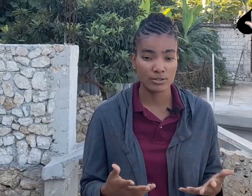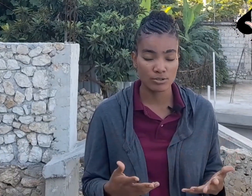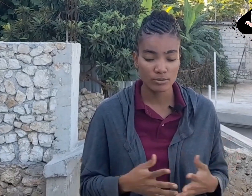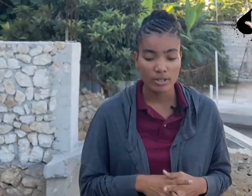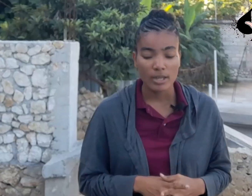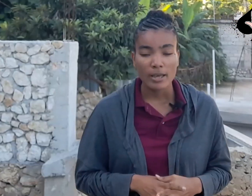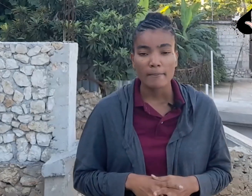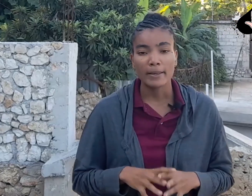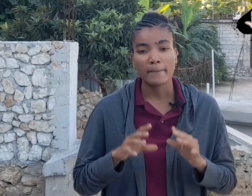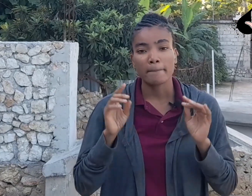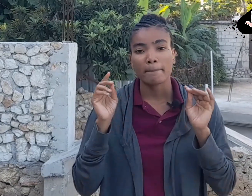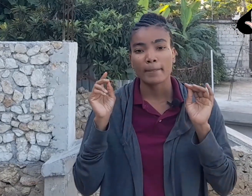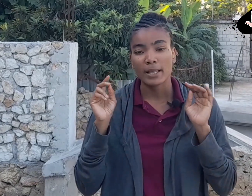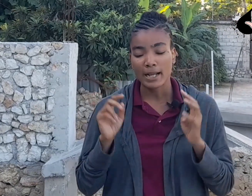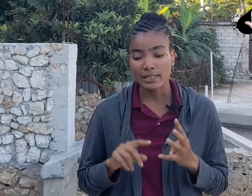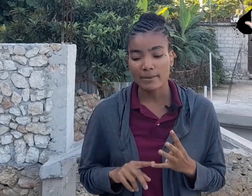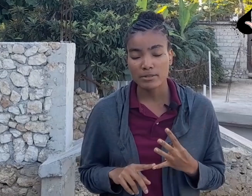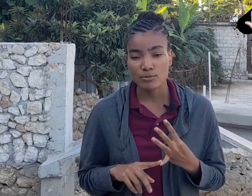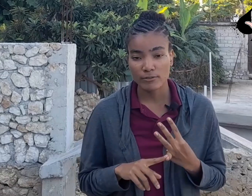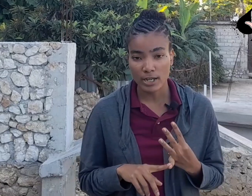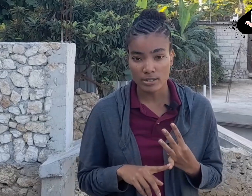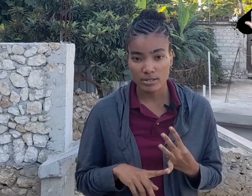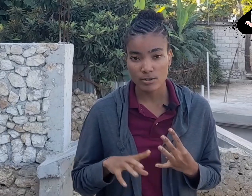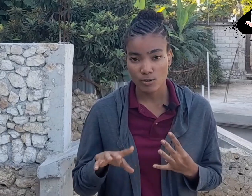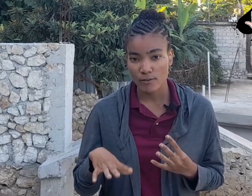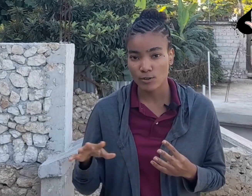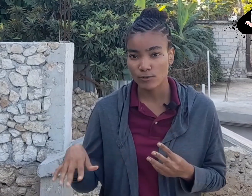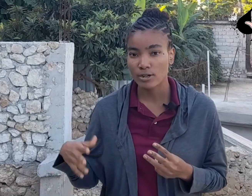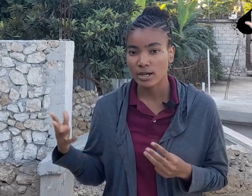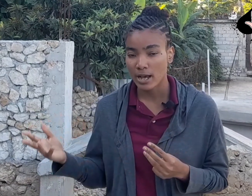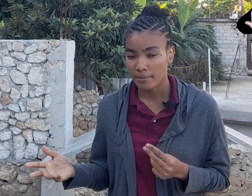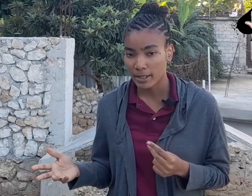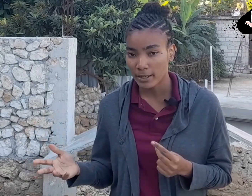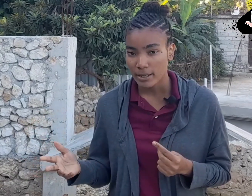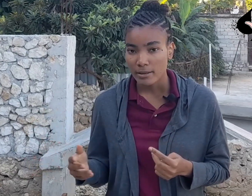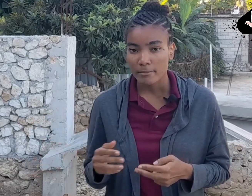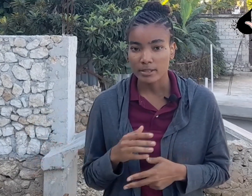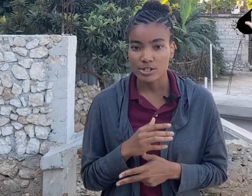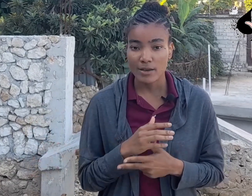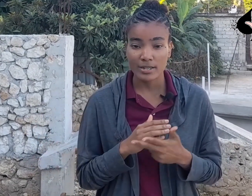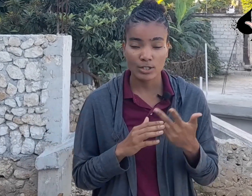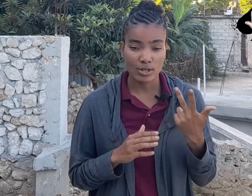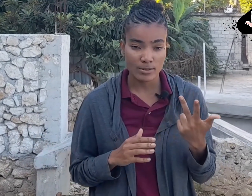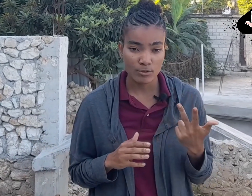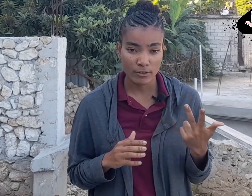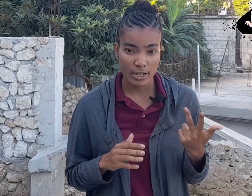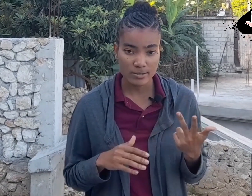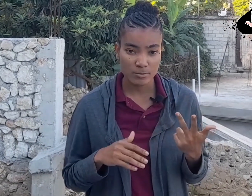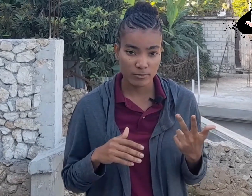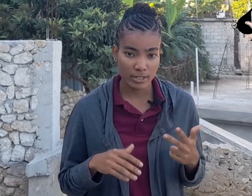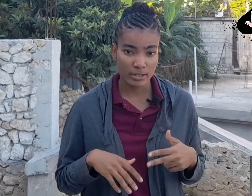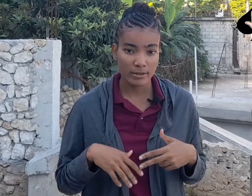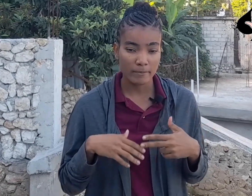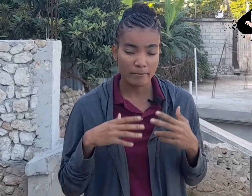attention. Mais la quatrième type de phrase, on va le voir après. Mais déjà, avec ces 3 types de phrases, vous pouvez